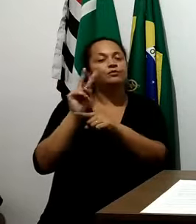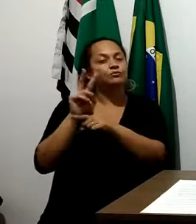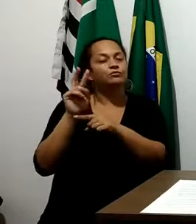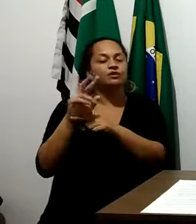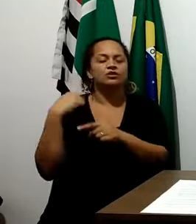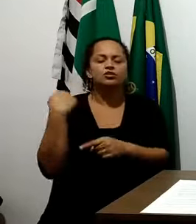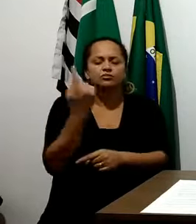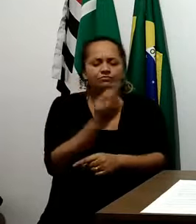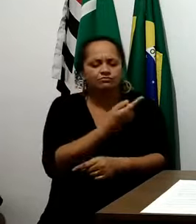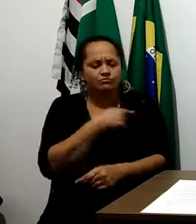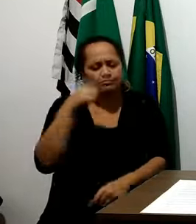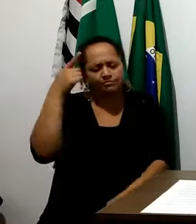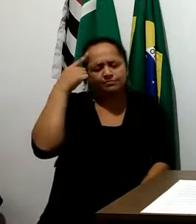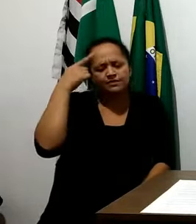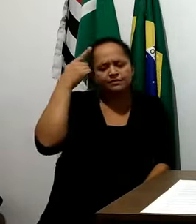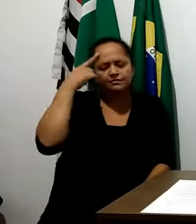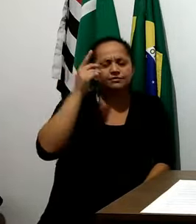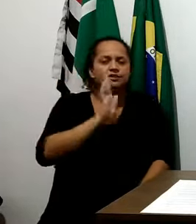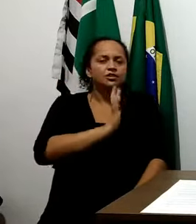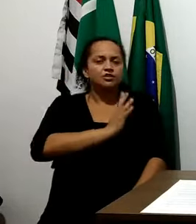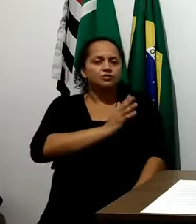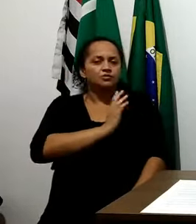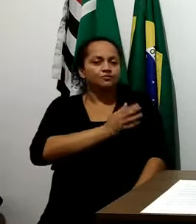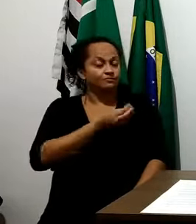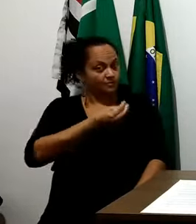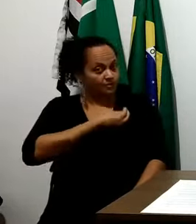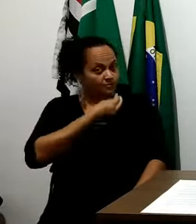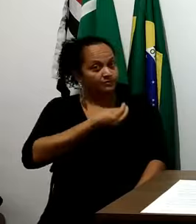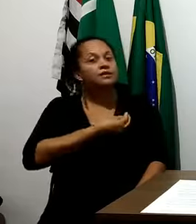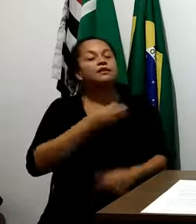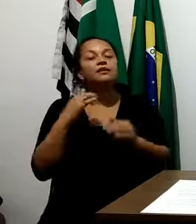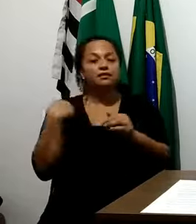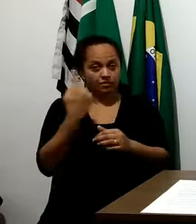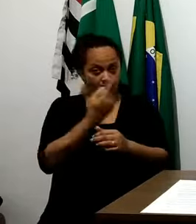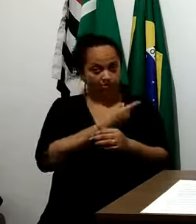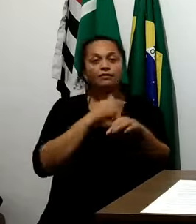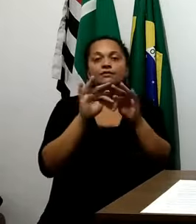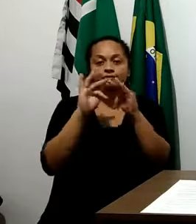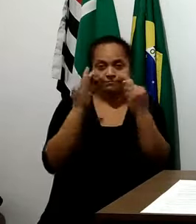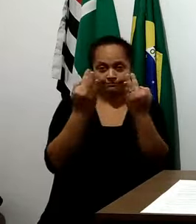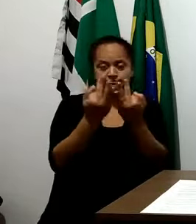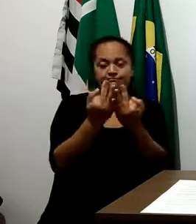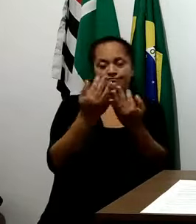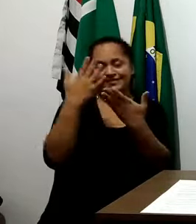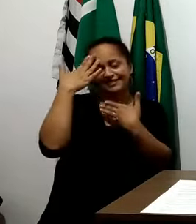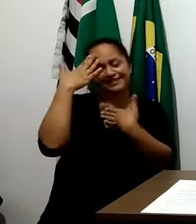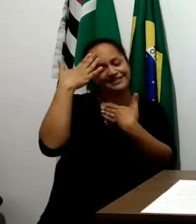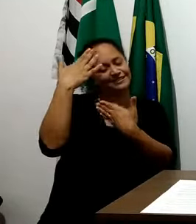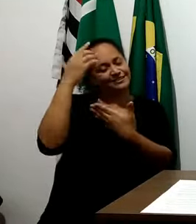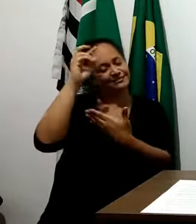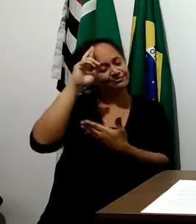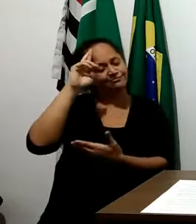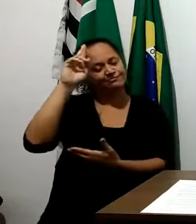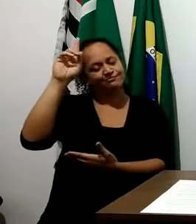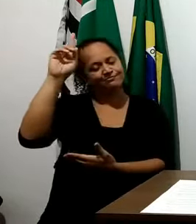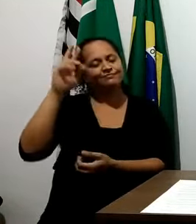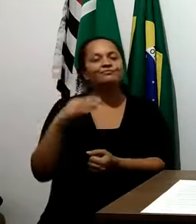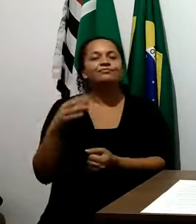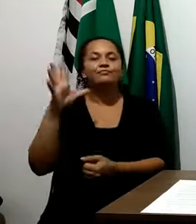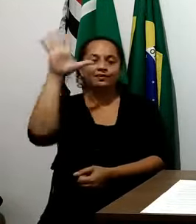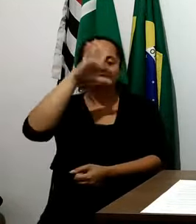nossos corações, cuidando das nossas vidas, dos nossos familiares. Por isso nós queremos te agradecer pelo teu